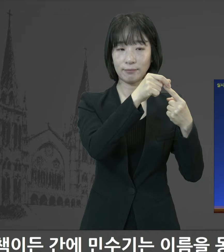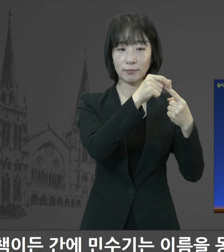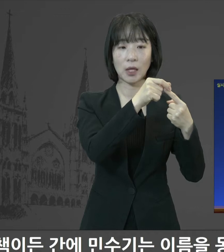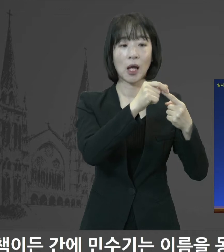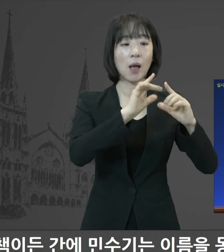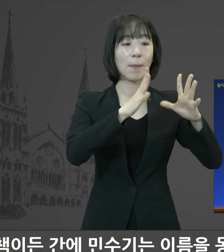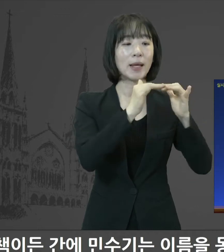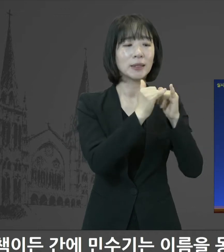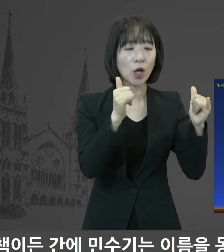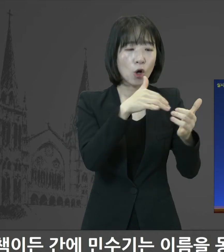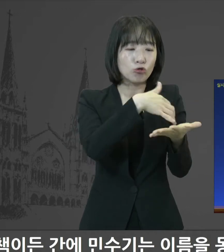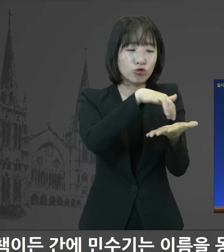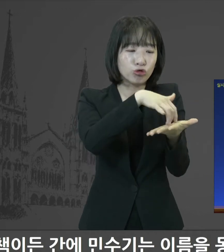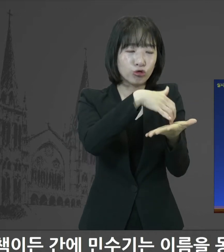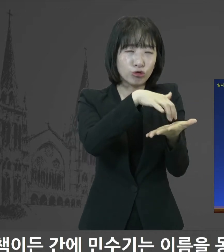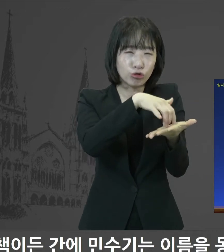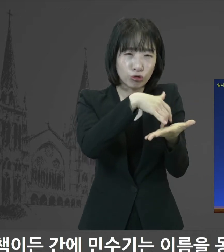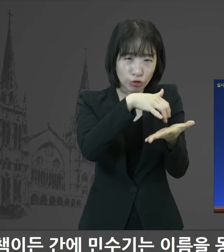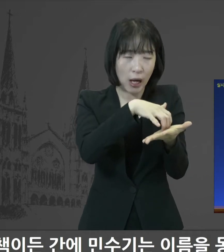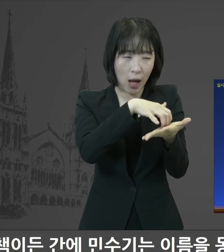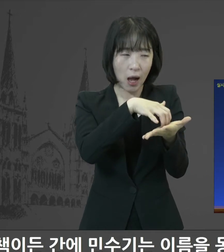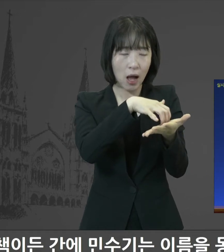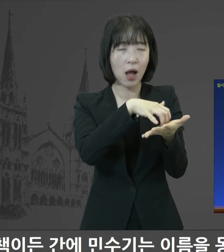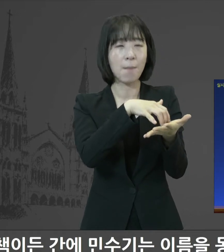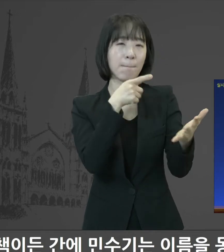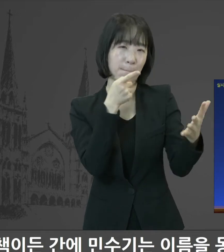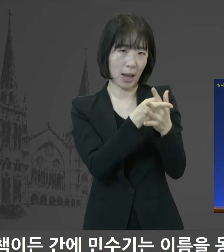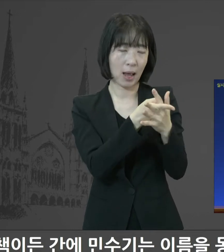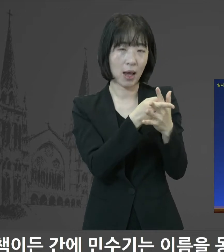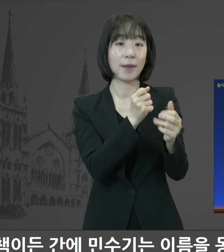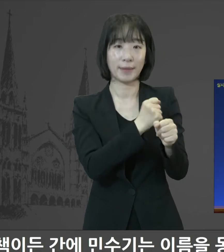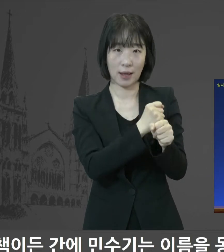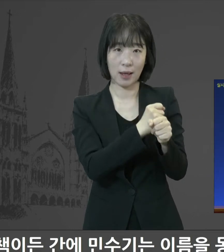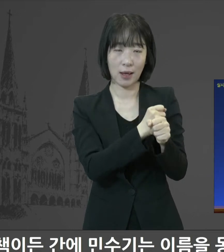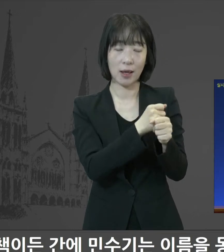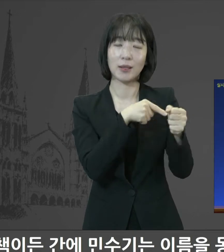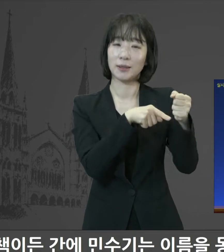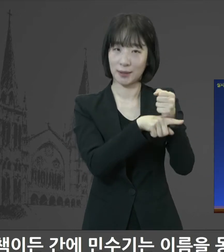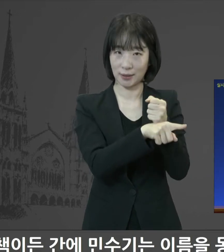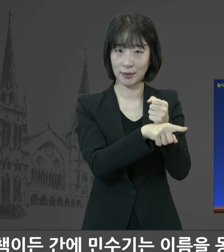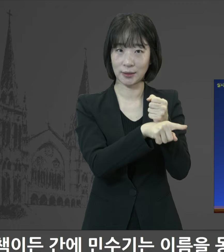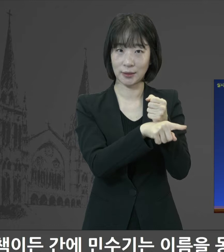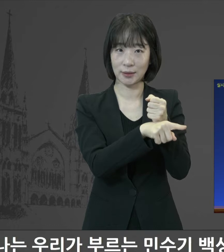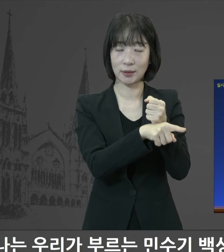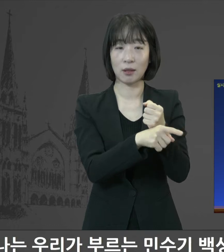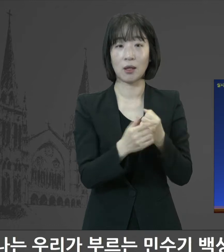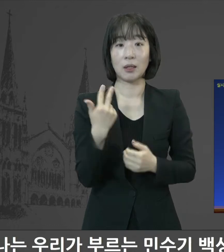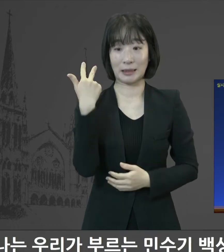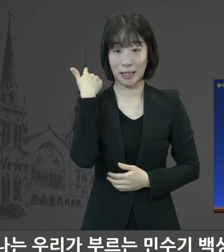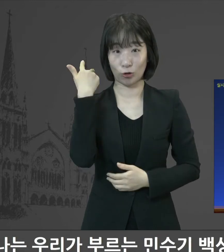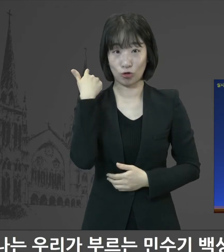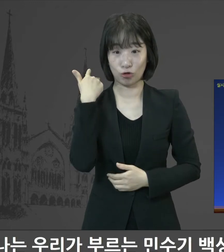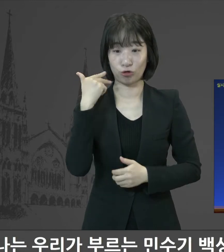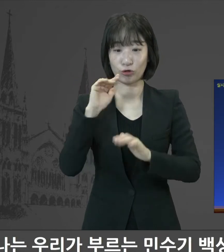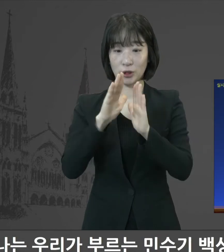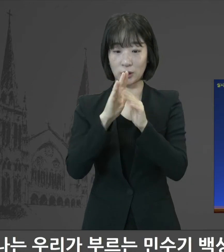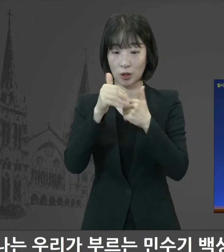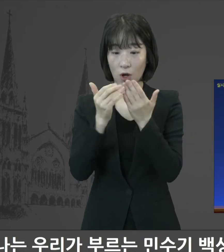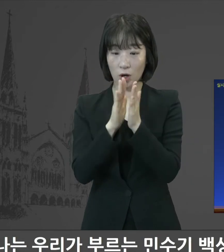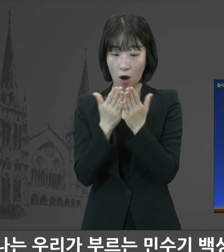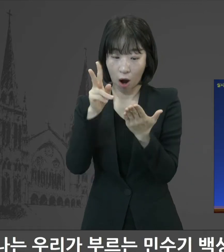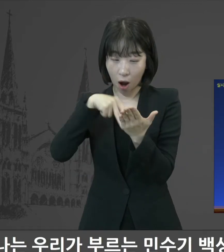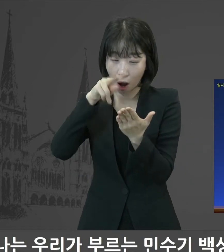백성들의 수를 헤아렸다, 그래서 민수기입니다. 민수기 지난 한 주간 동안 쭉 통독하신